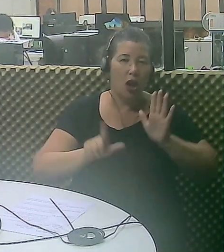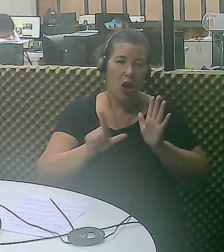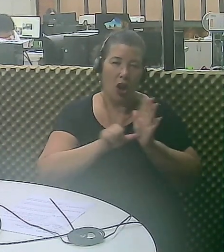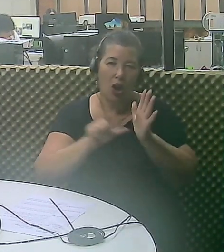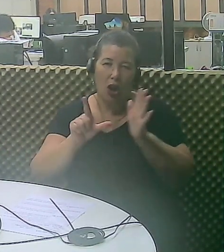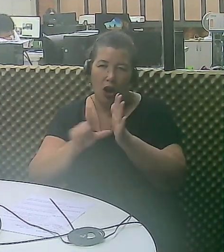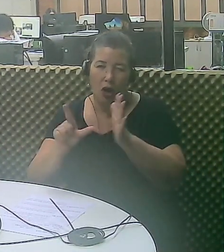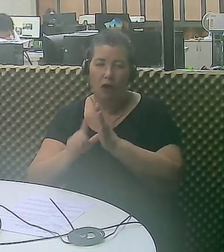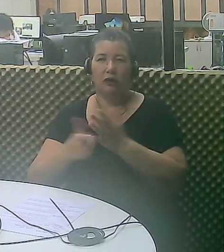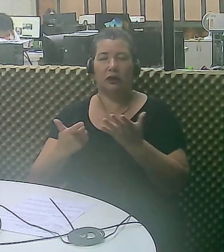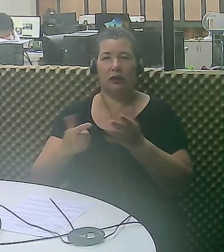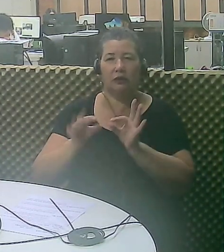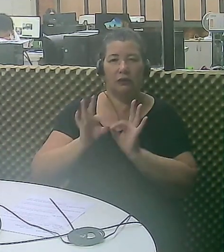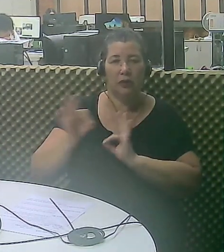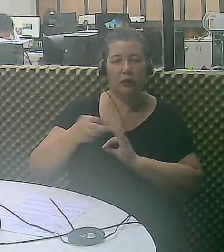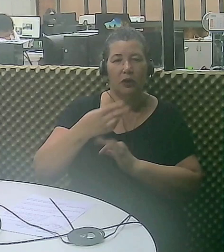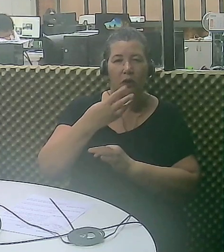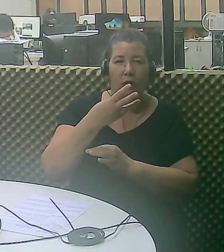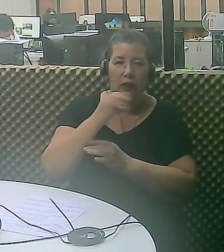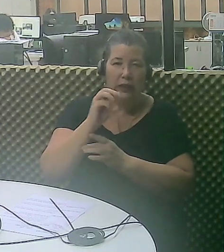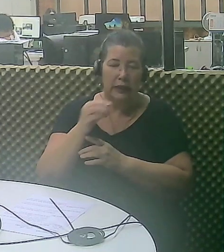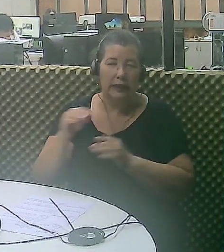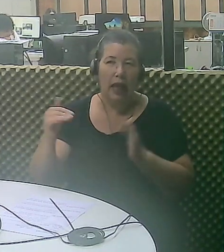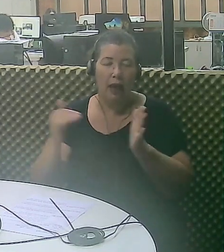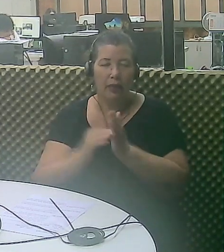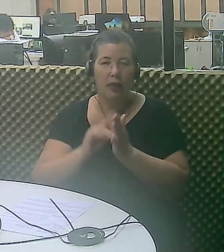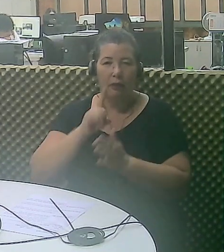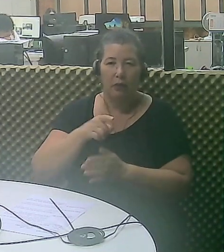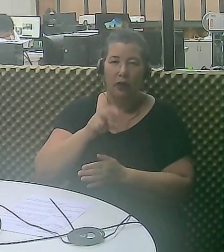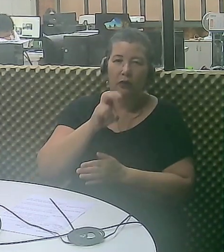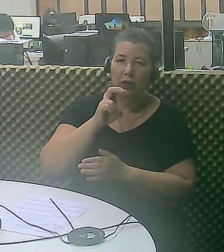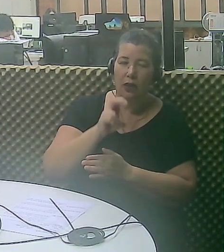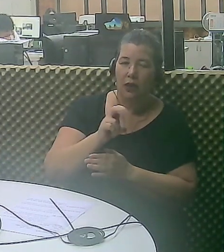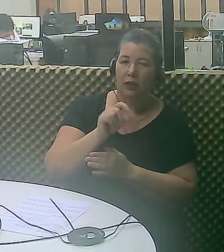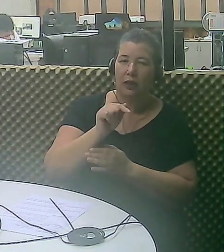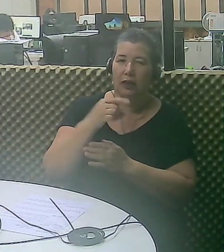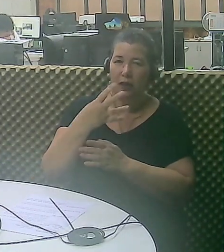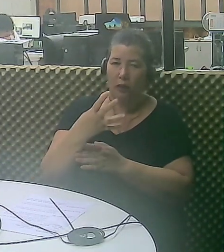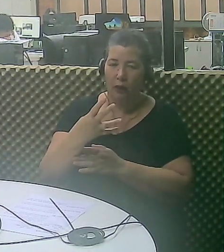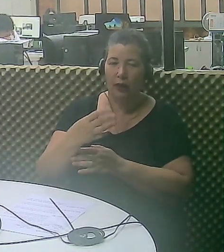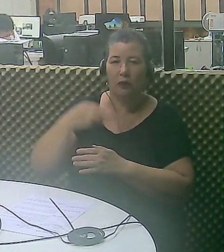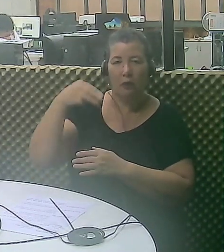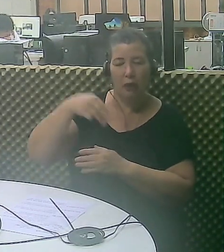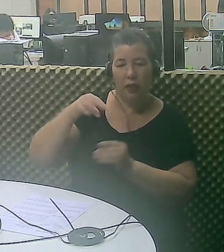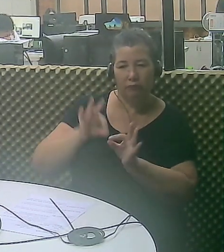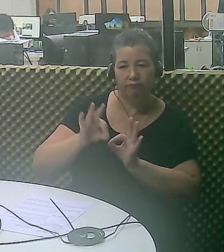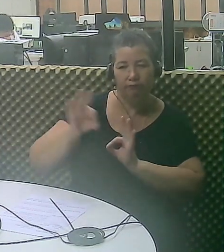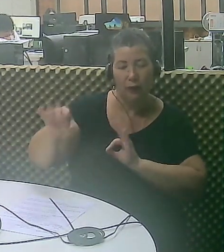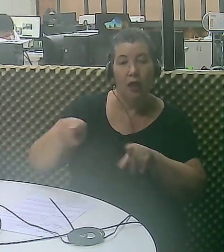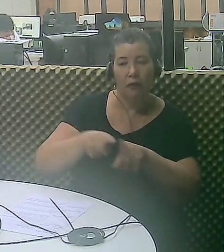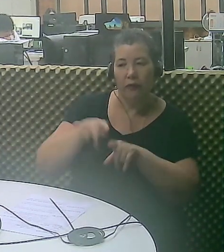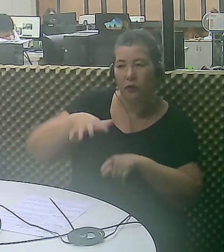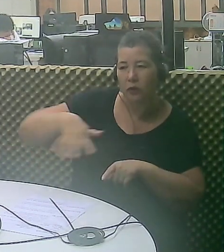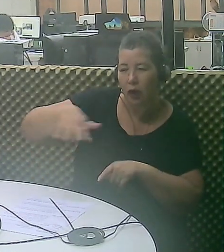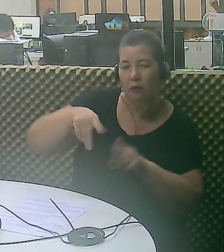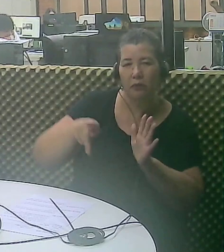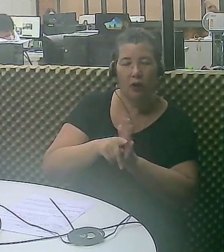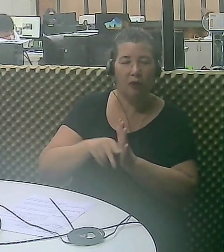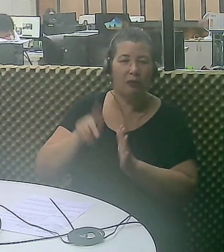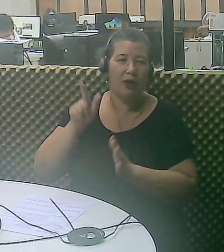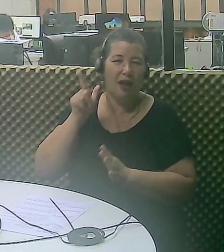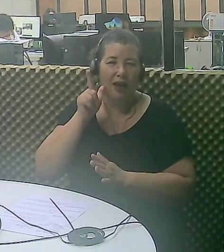vão de 430 a 1.574 metros quadrados e espaços reservados à gastronomia